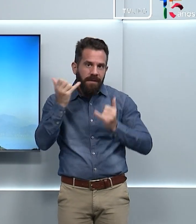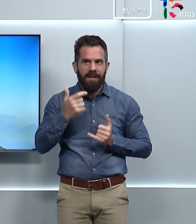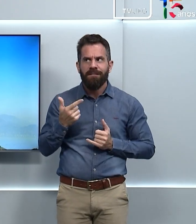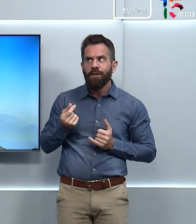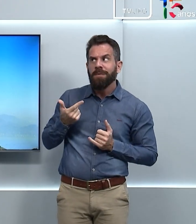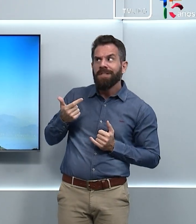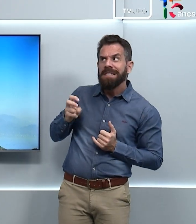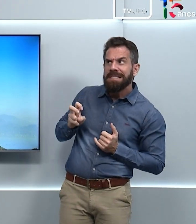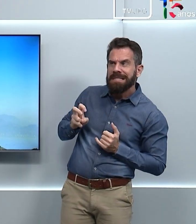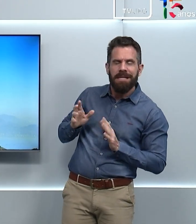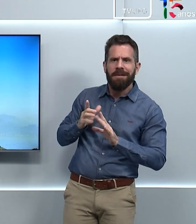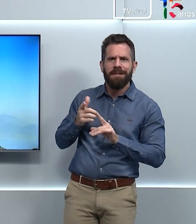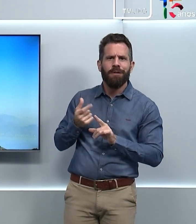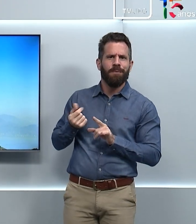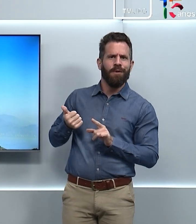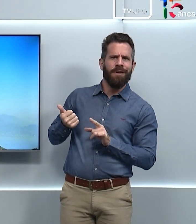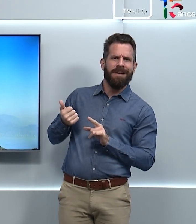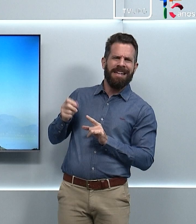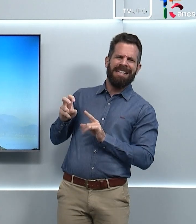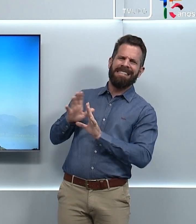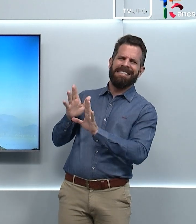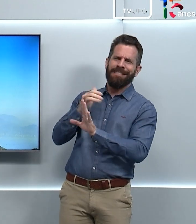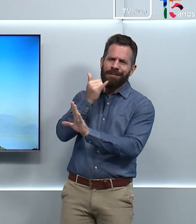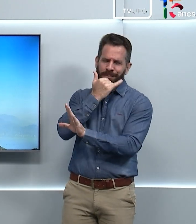wcd2025.com, ó, voltei uma década aí, né?